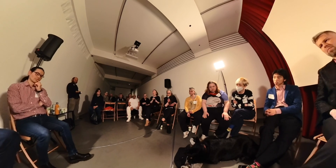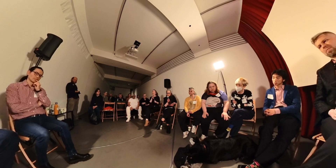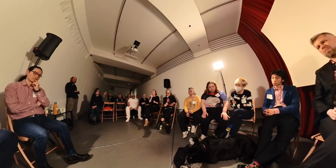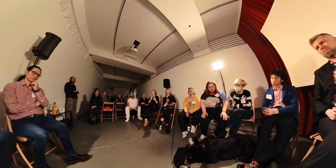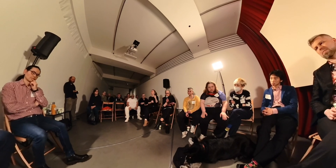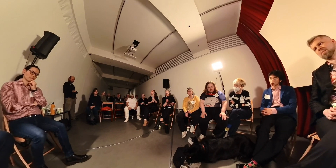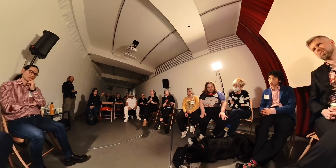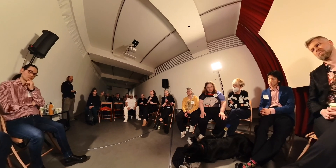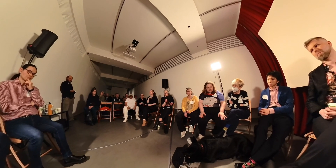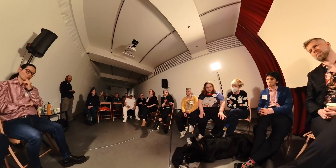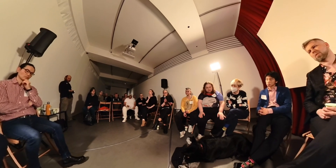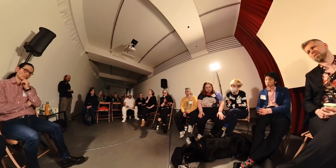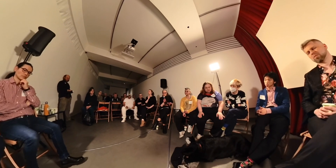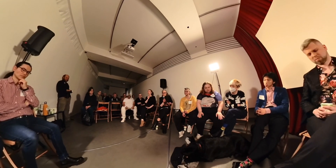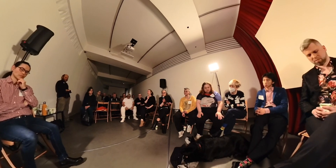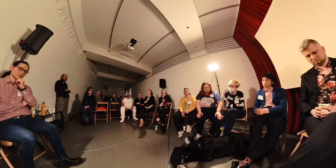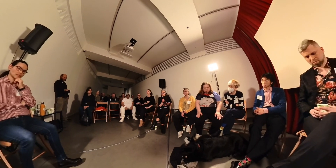Takže vlastně jakoby